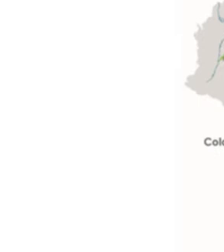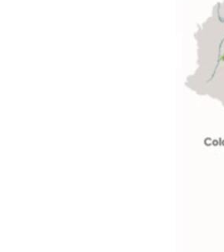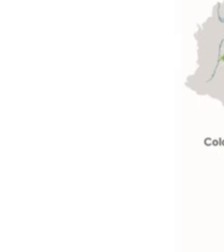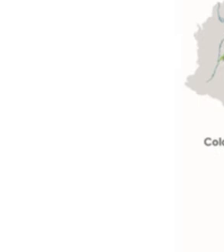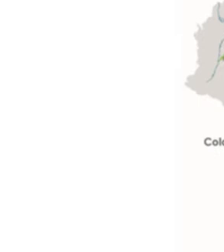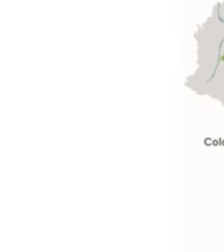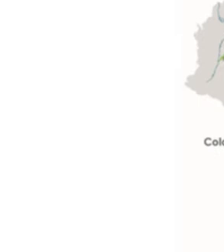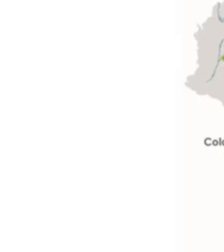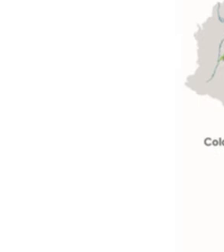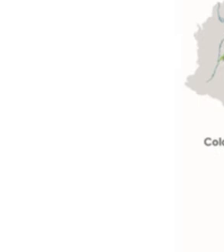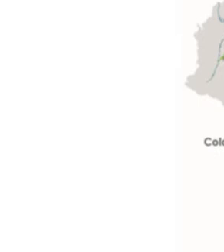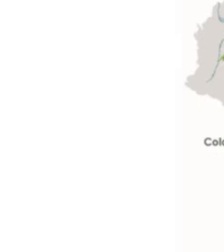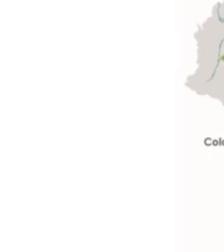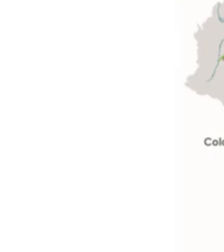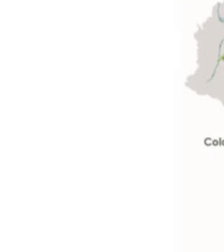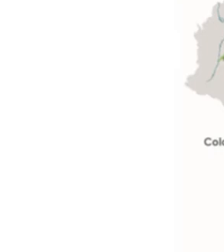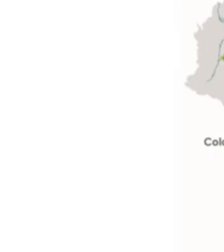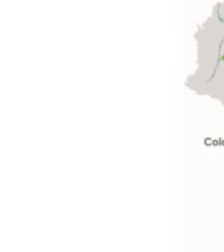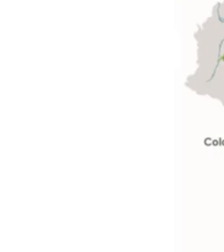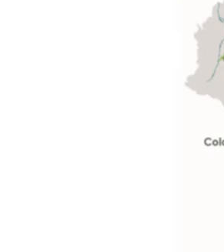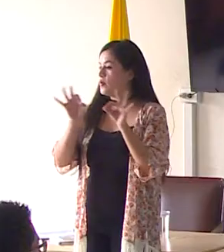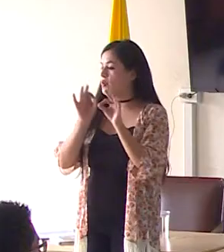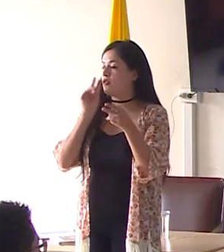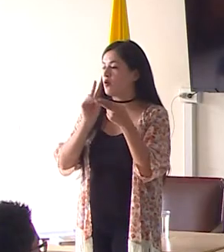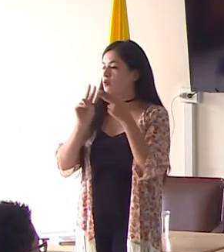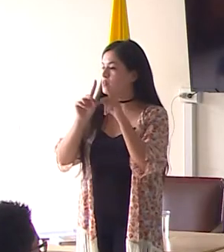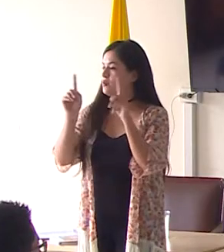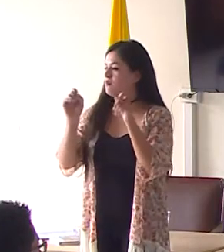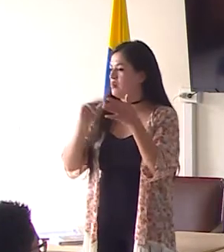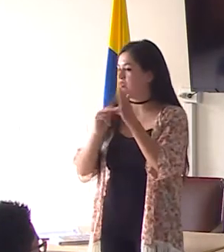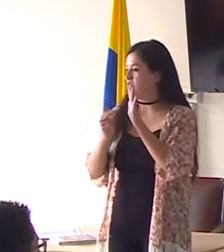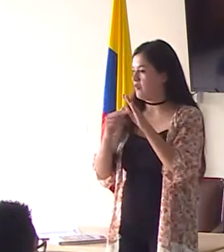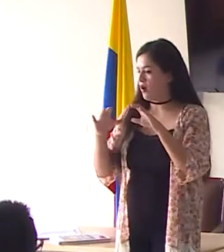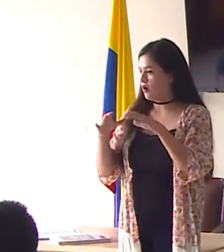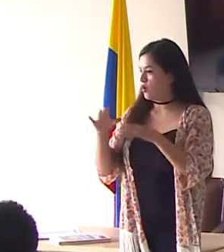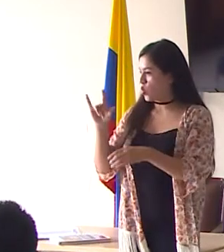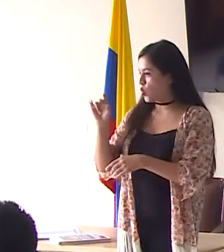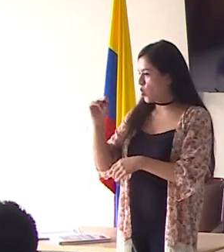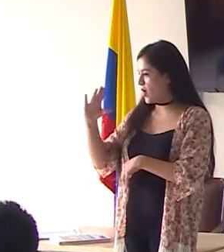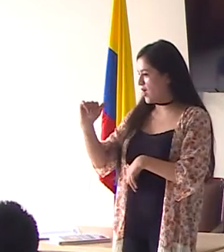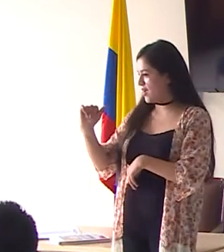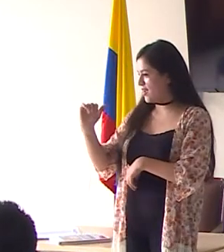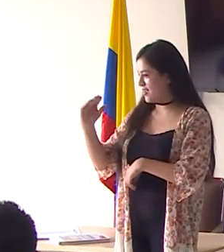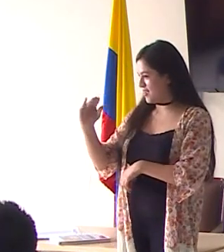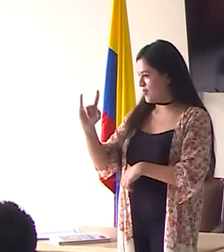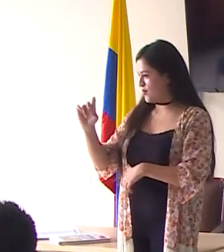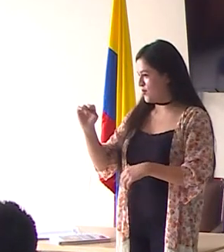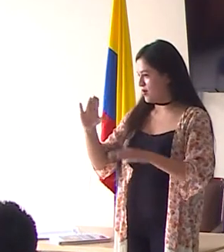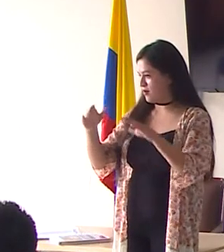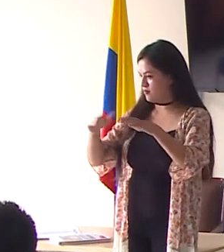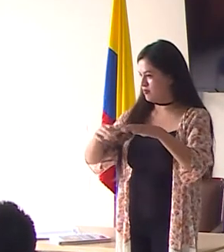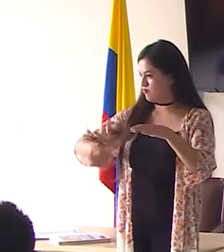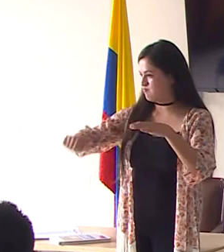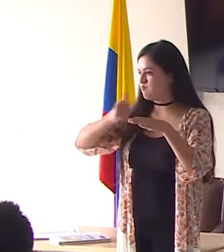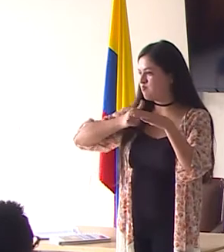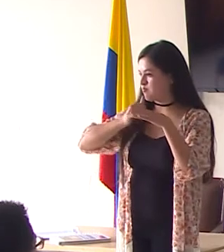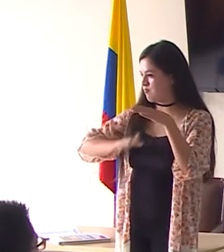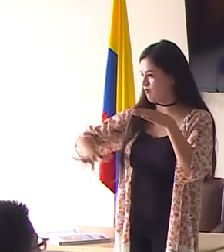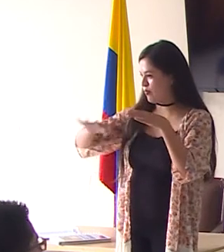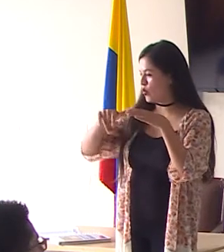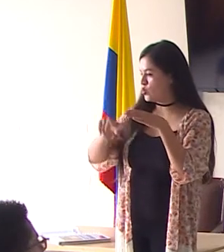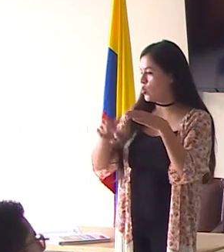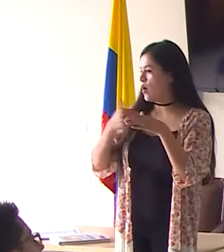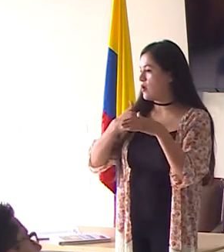primera aproximación es aproximarse desde la perspectiva de cuenca en ese sentido pues bogotá hace parte en su gran mayoría